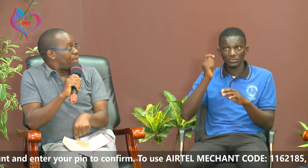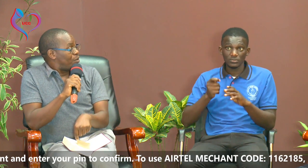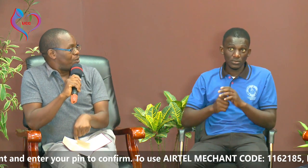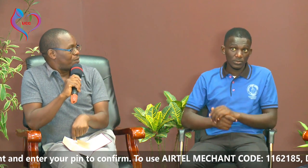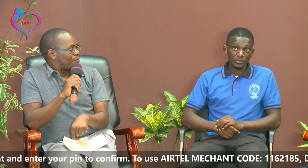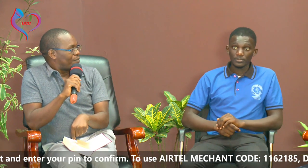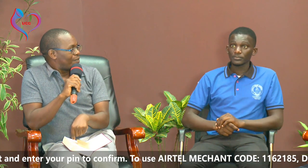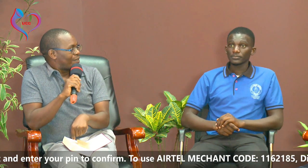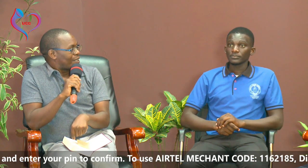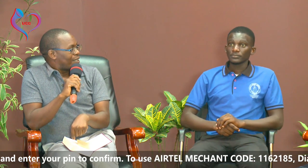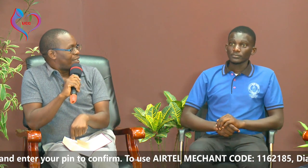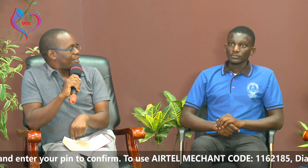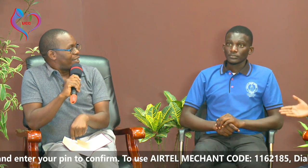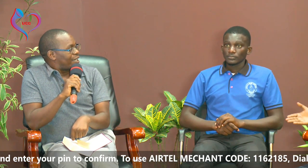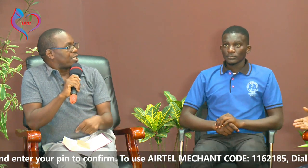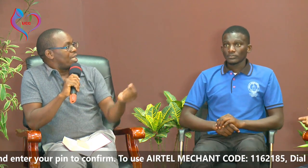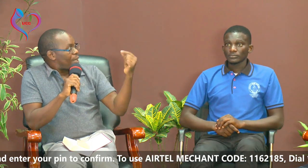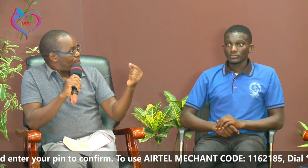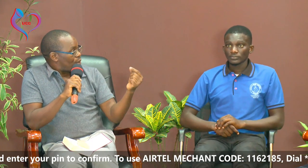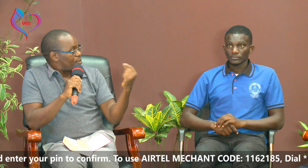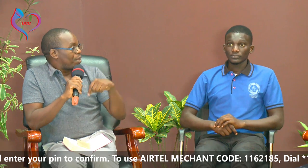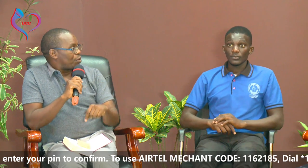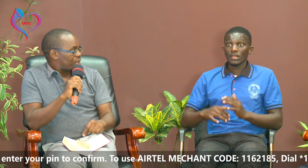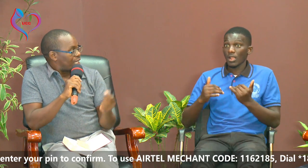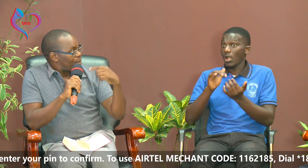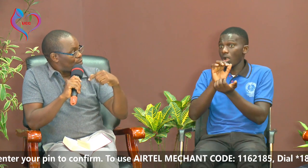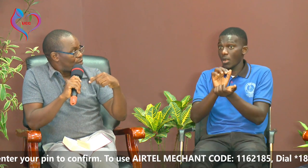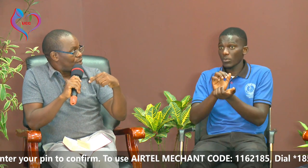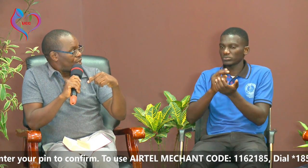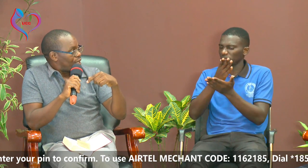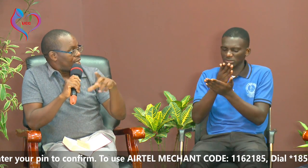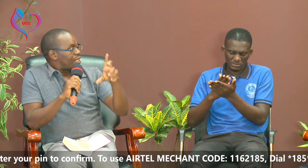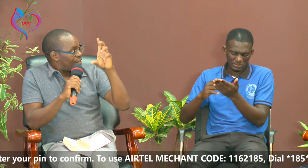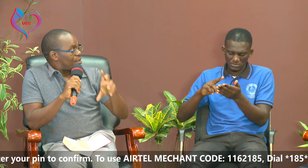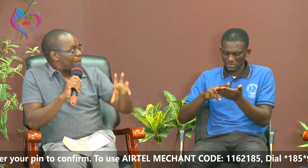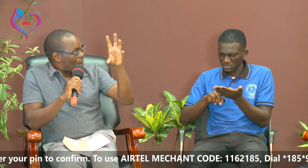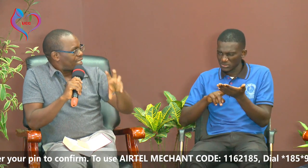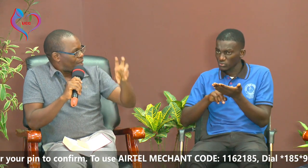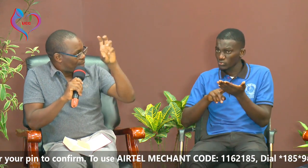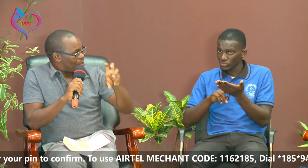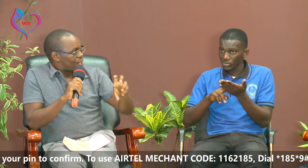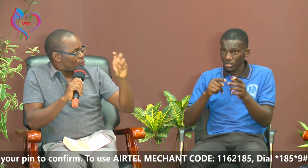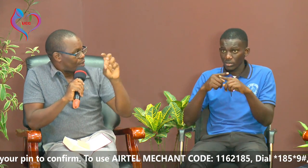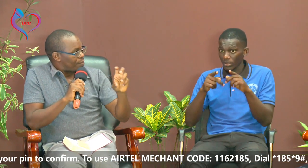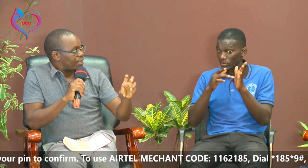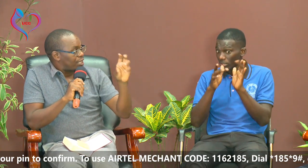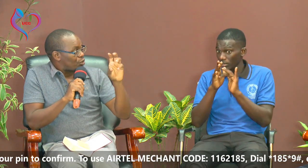Bible. Yali kusaidia ya Katonda. Kati nebya Paul ebimu babikozesa ebimu. Ne general ebibakwate bya Bible bya St. Thomas